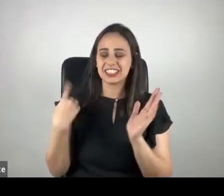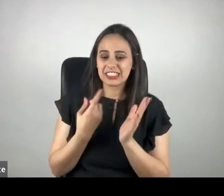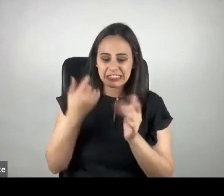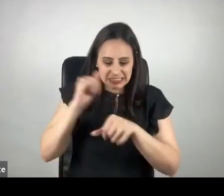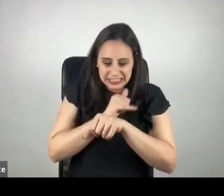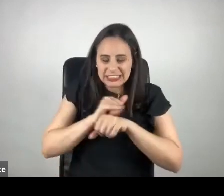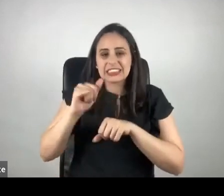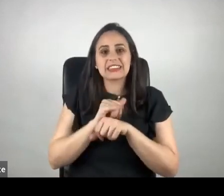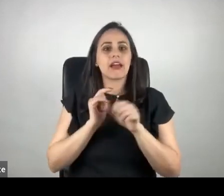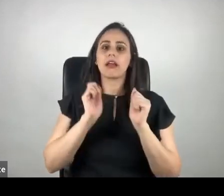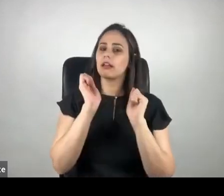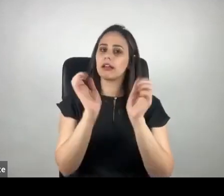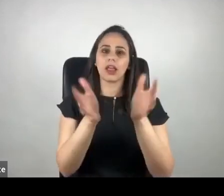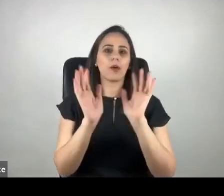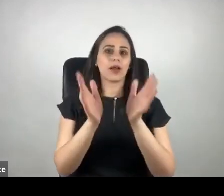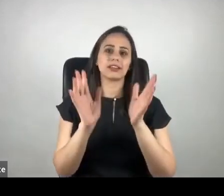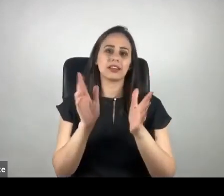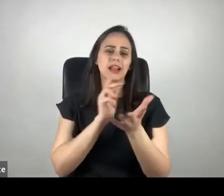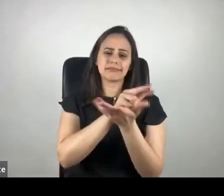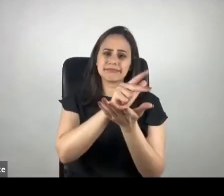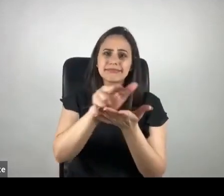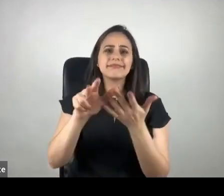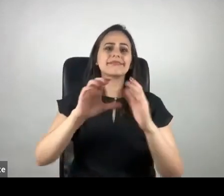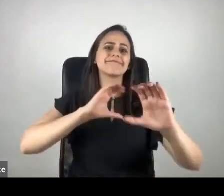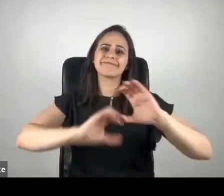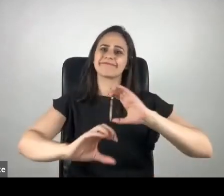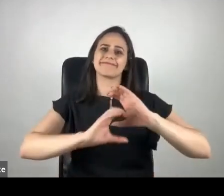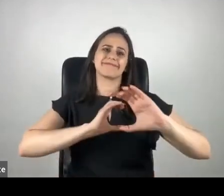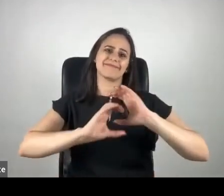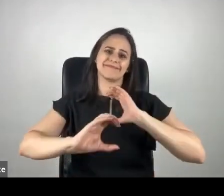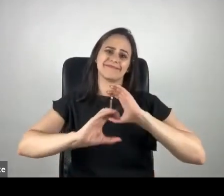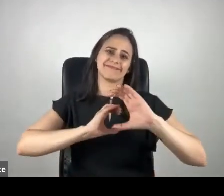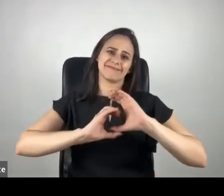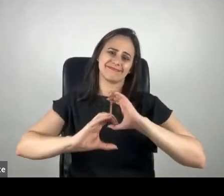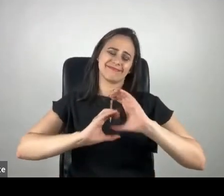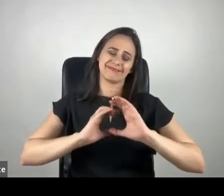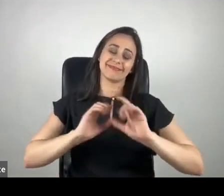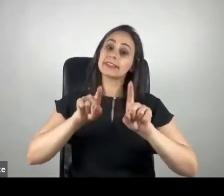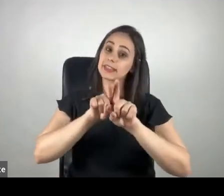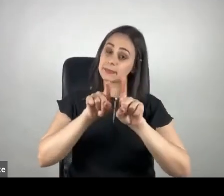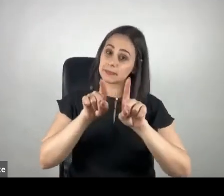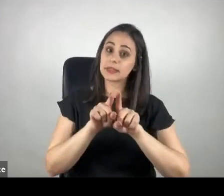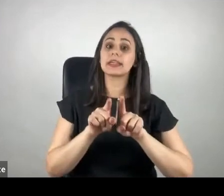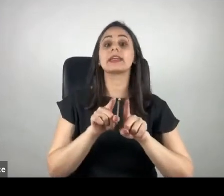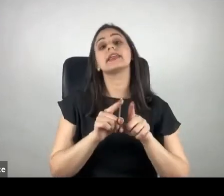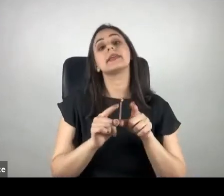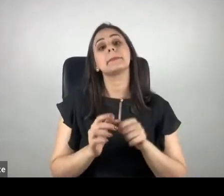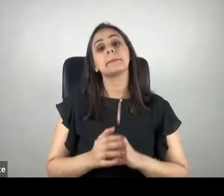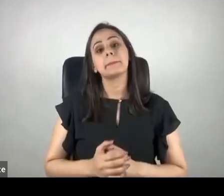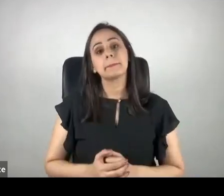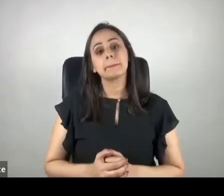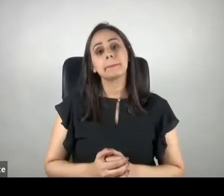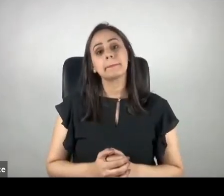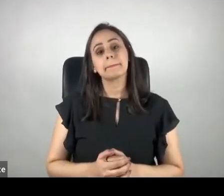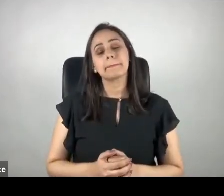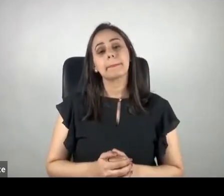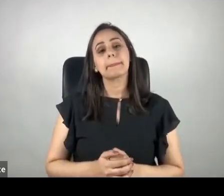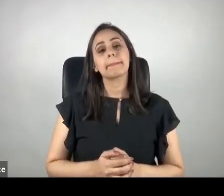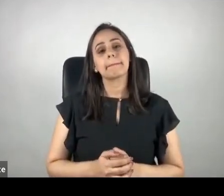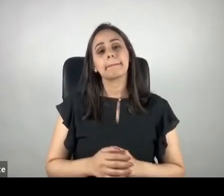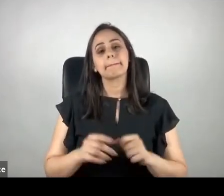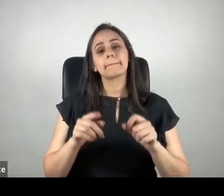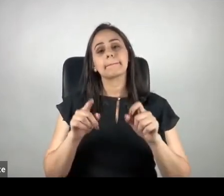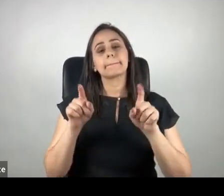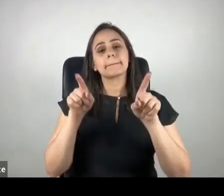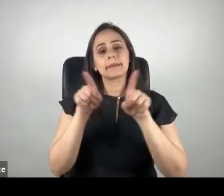por exemplo, a gente se vira para comunicar. E mais do que isso, pegando a indústria